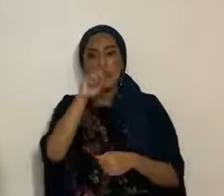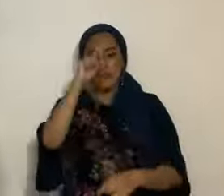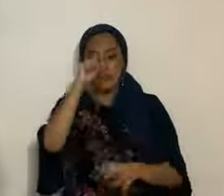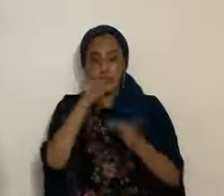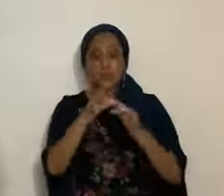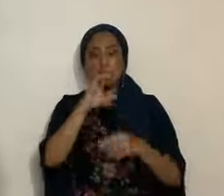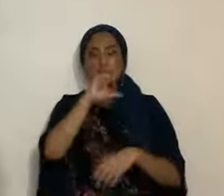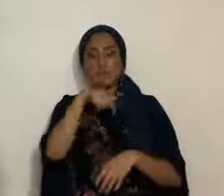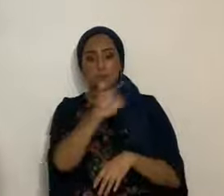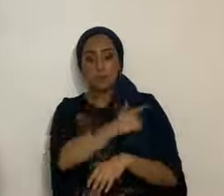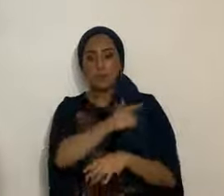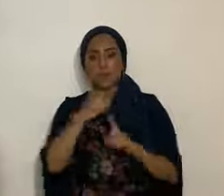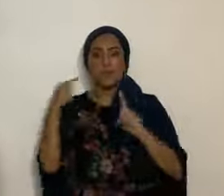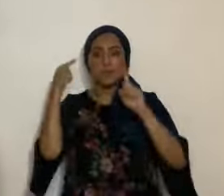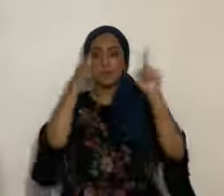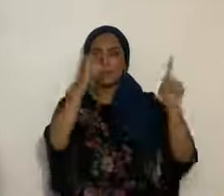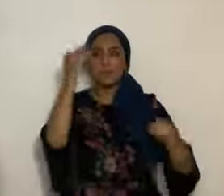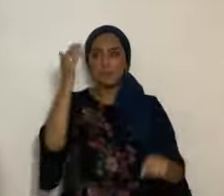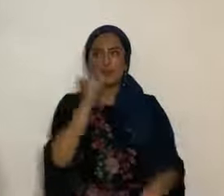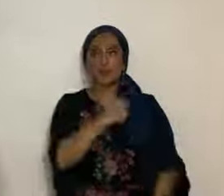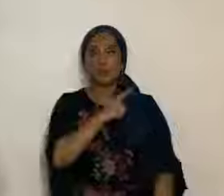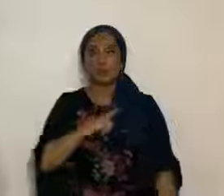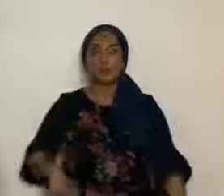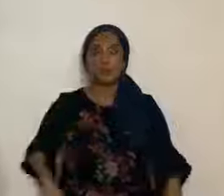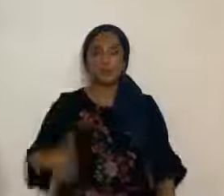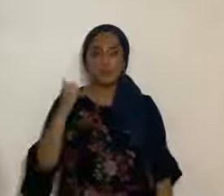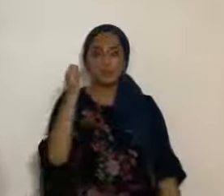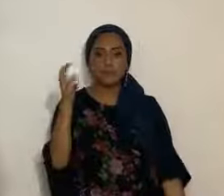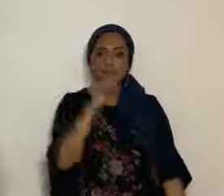hacia la meta, quien es nuestro Adón, Yahshua HaMashiach.